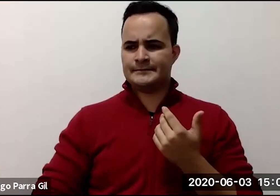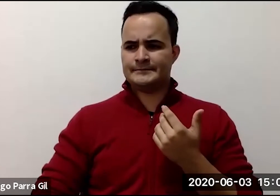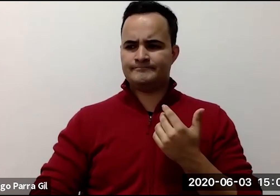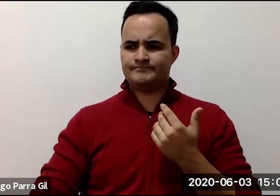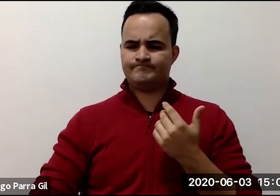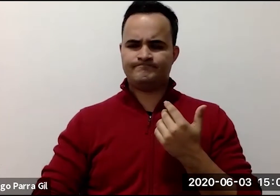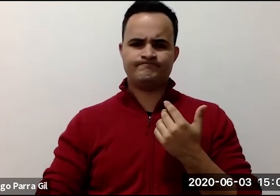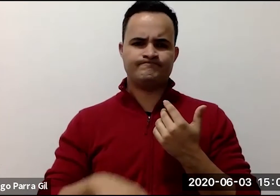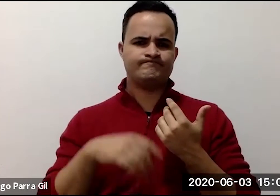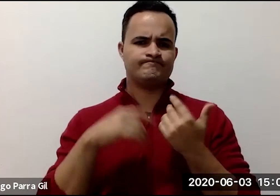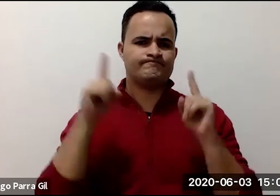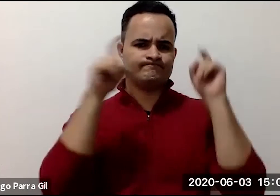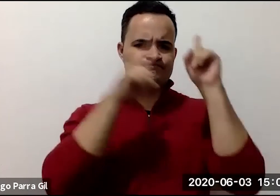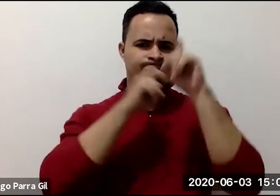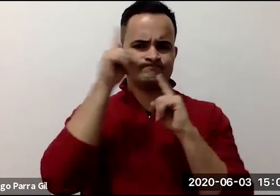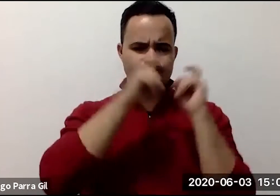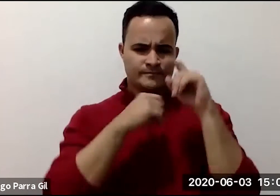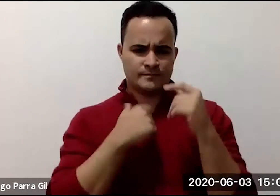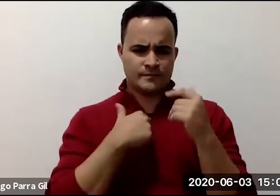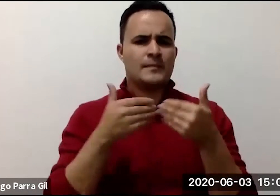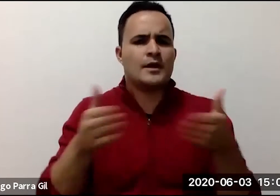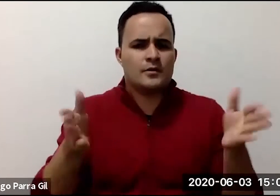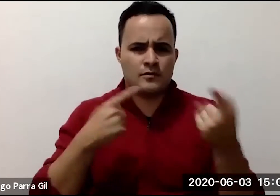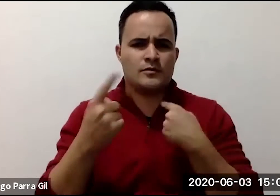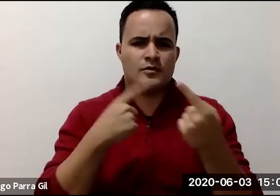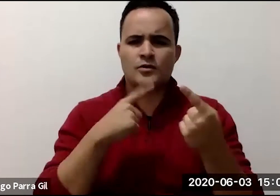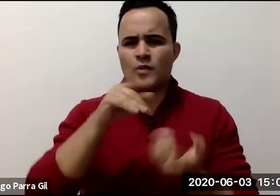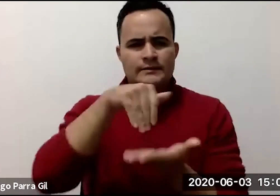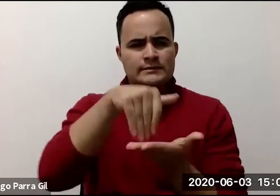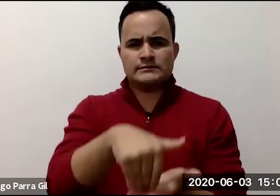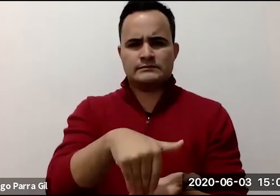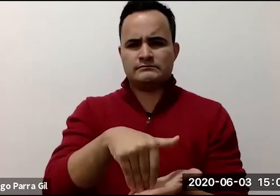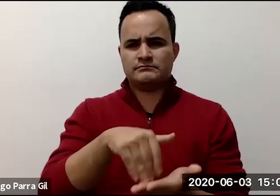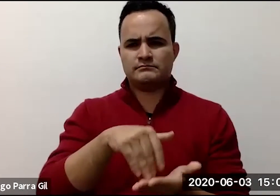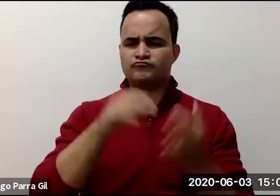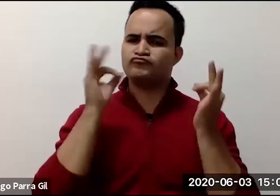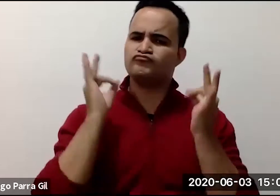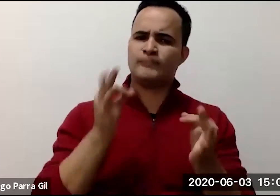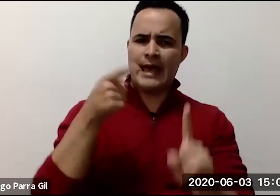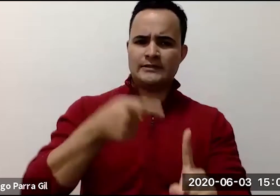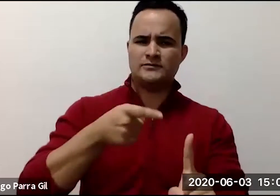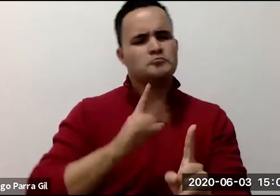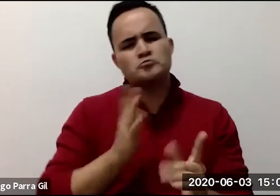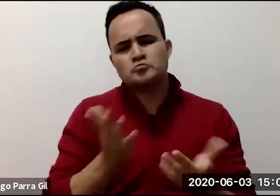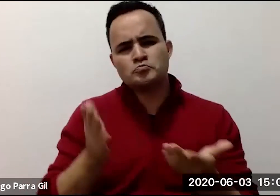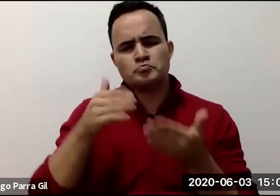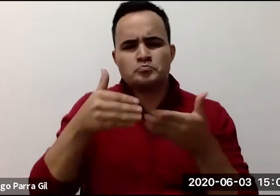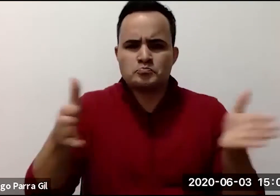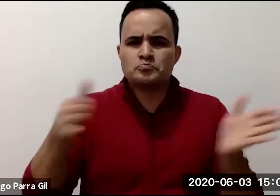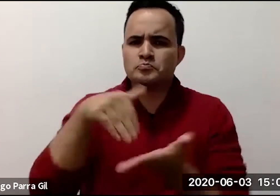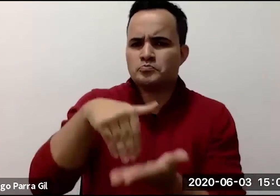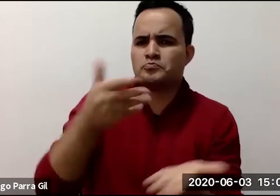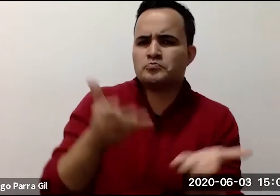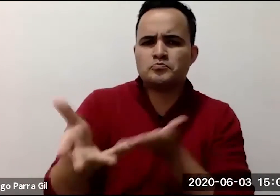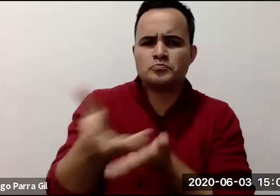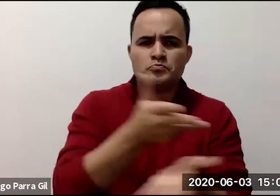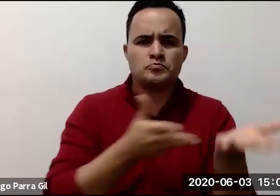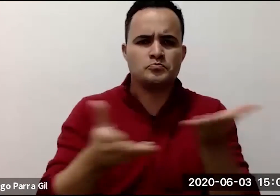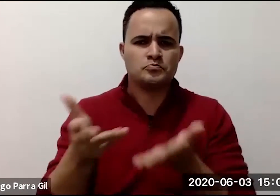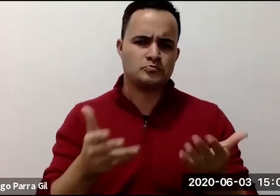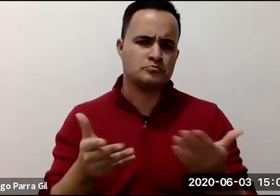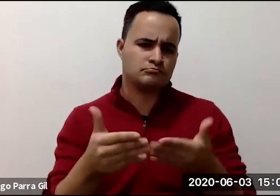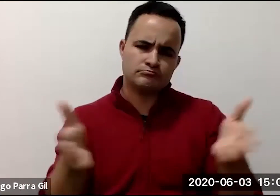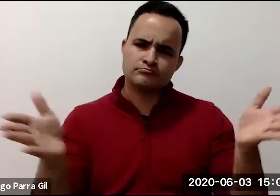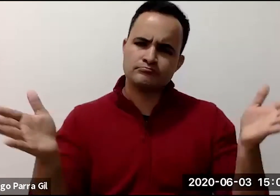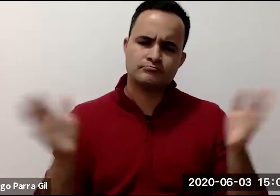no hay algo que sea o que consideremos como normal y anormalidad de manera separada, creo